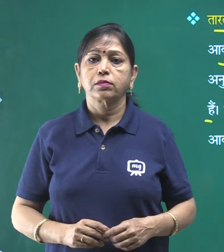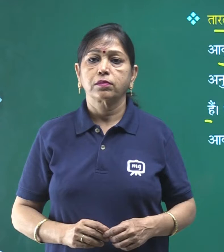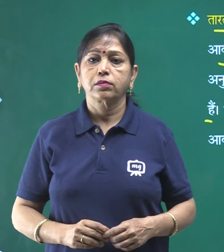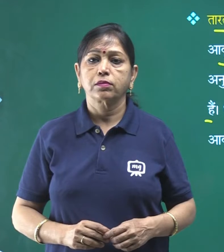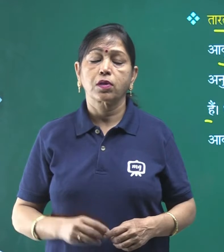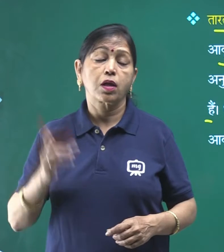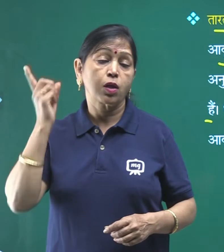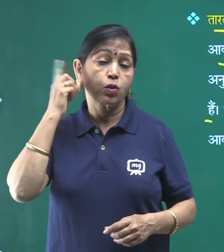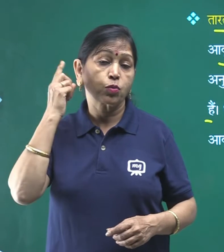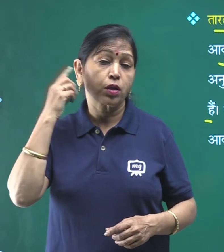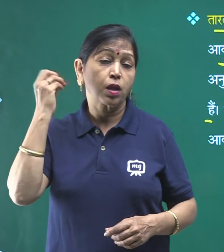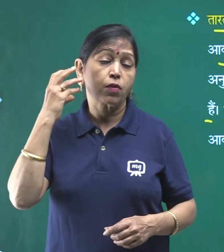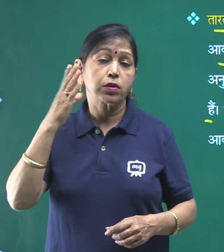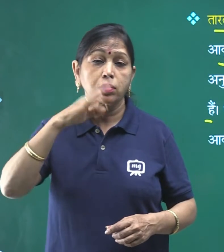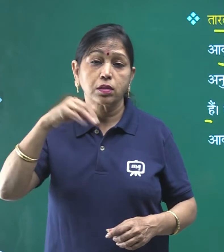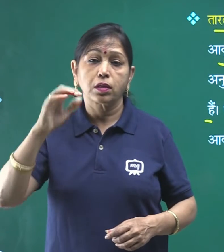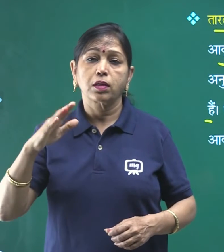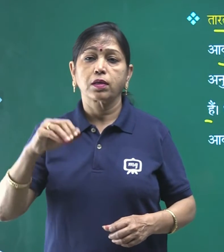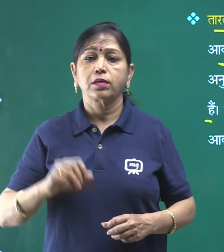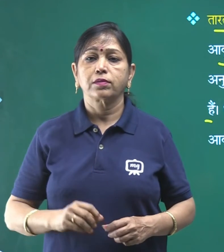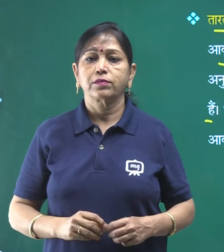ध्वनि तरंग की